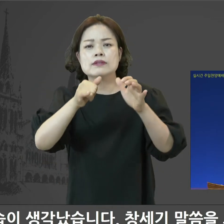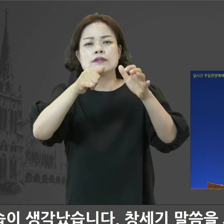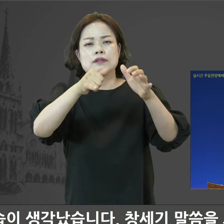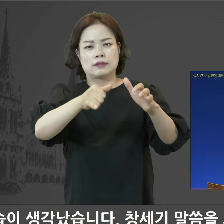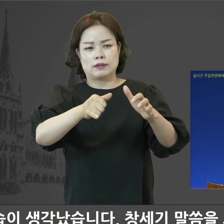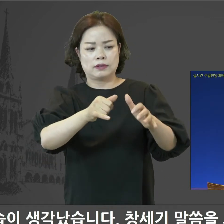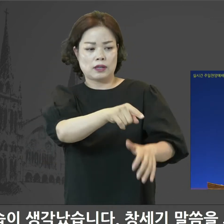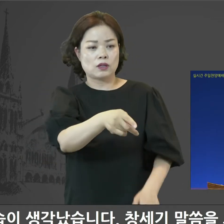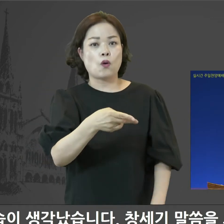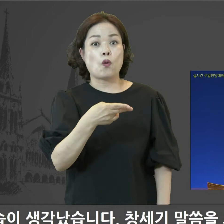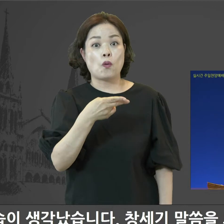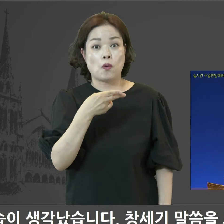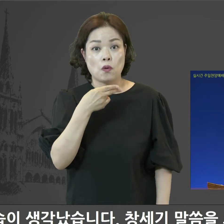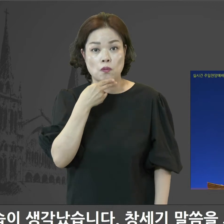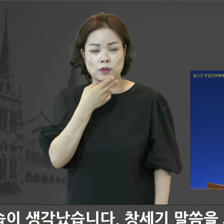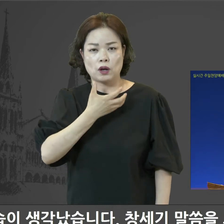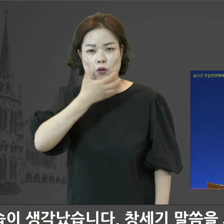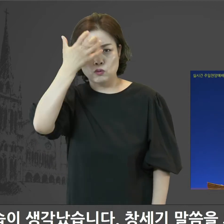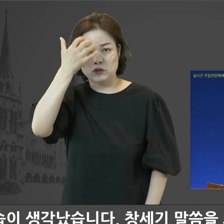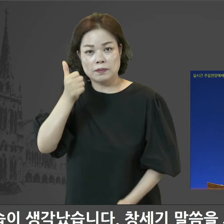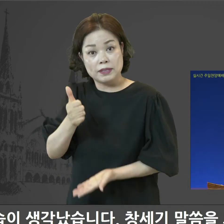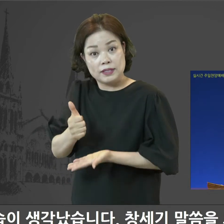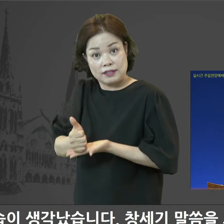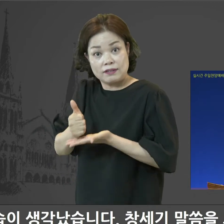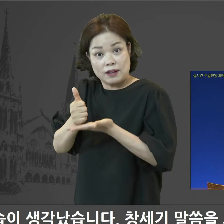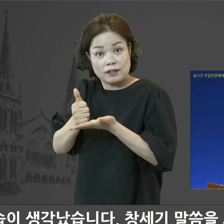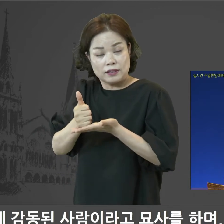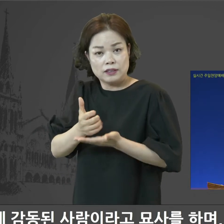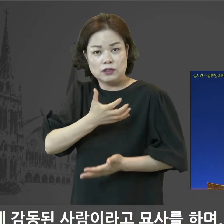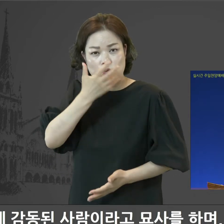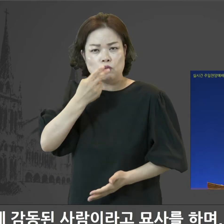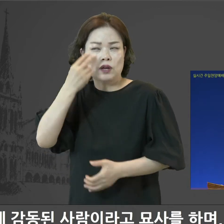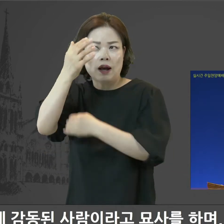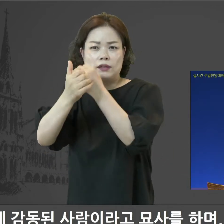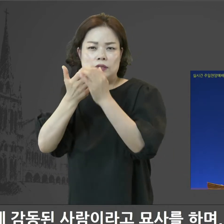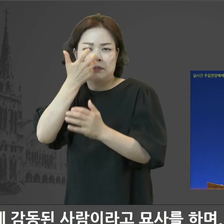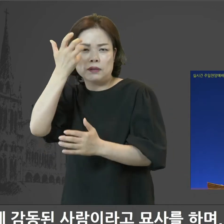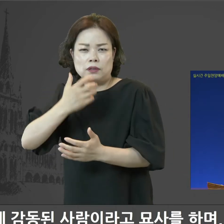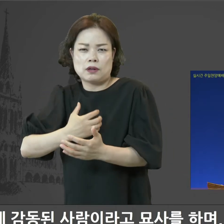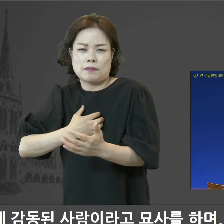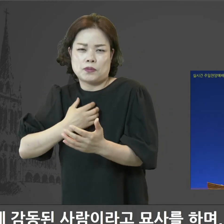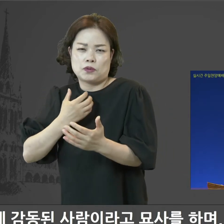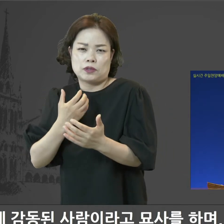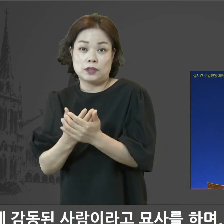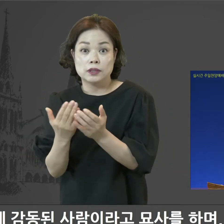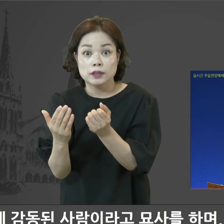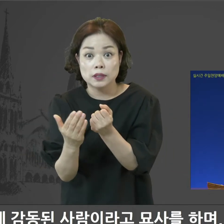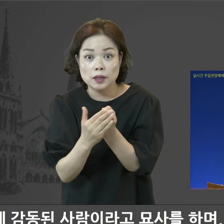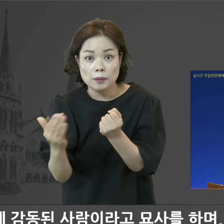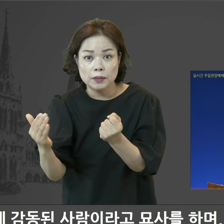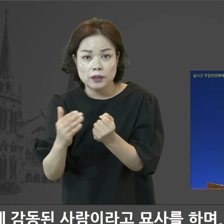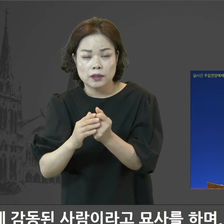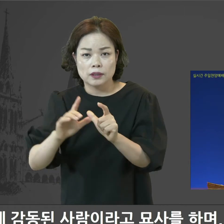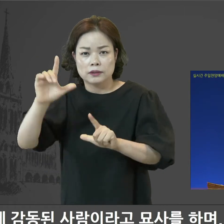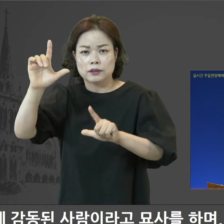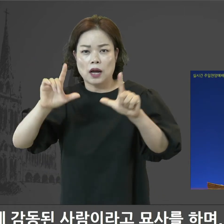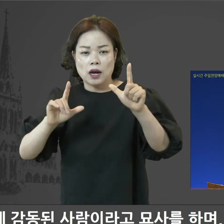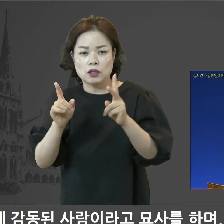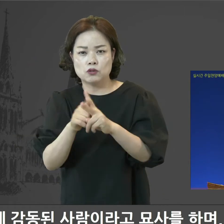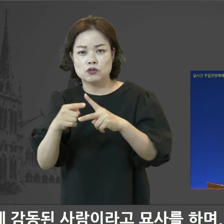세상에 없다라고까지 이야기를 합니다. 요셉 역시 하나님의 영에 감동이 되었기 때문에 상황을